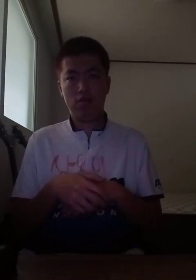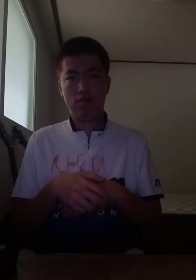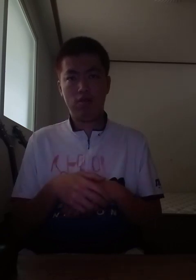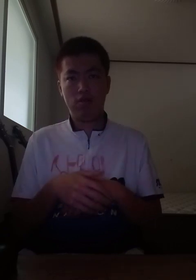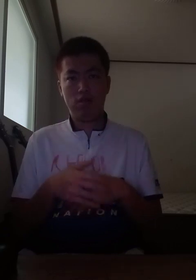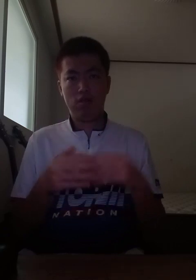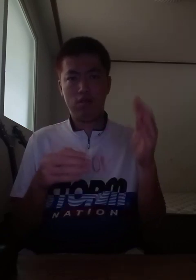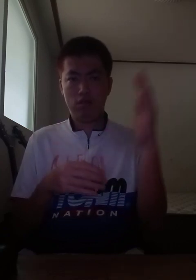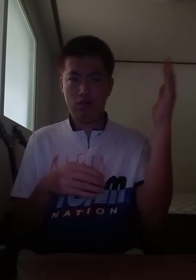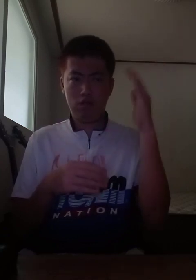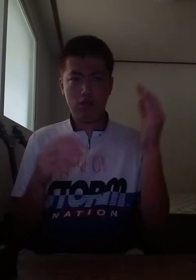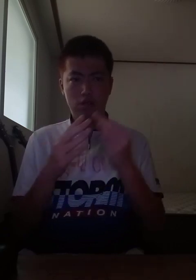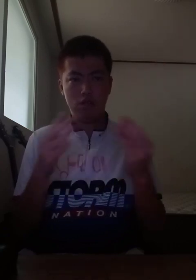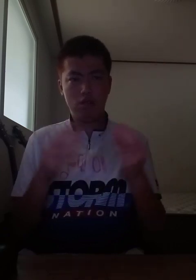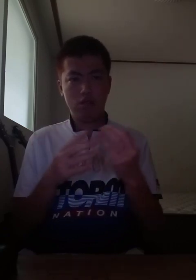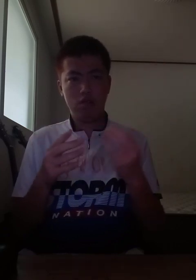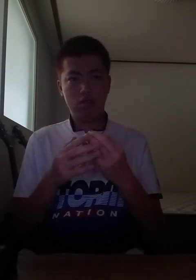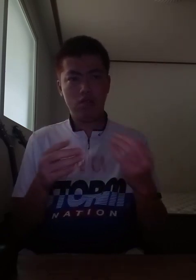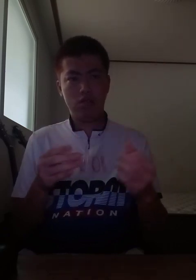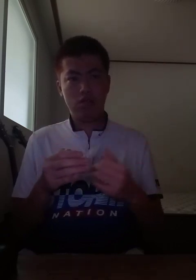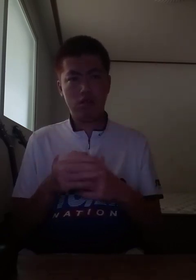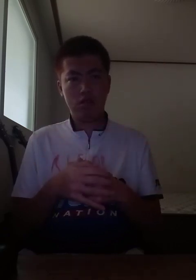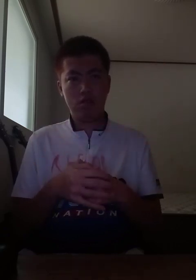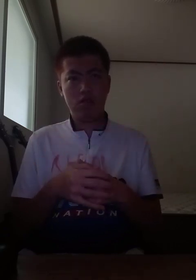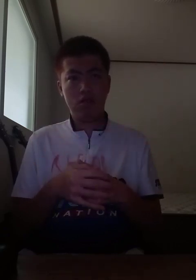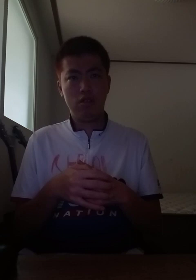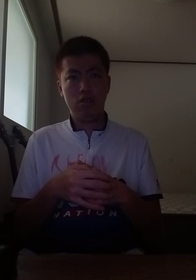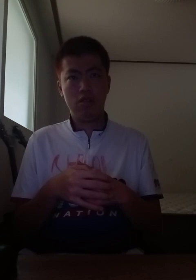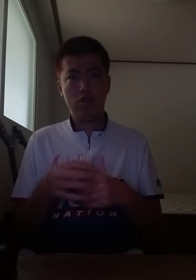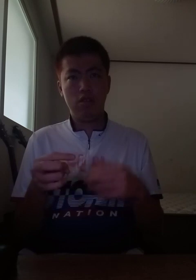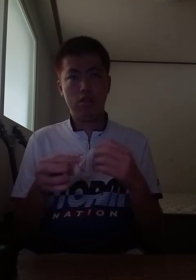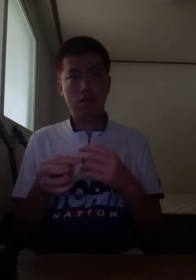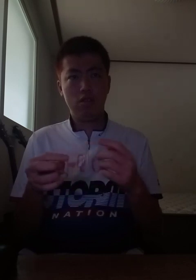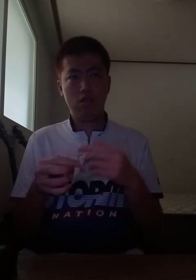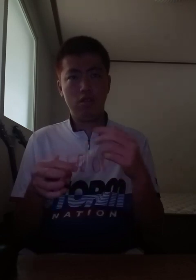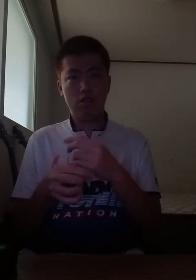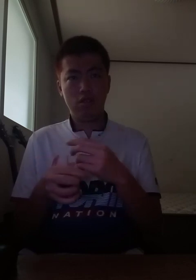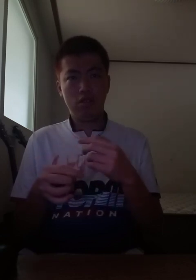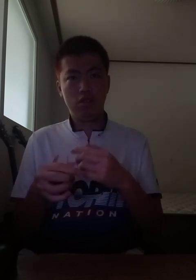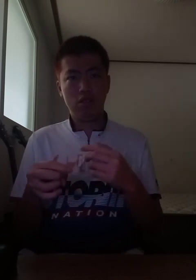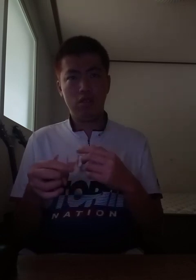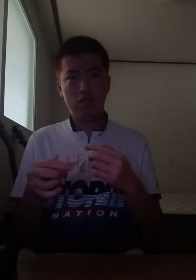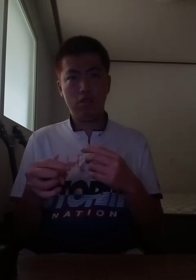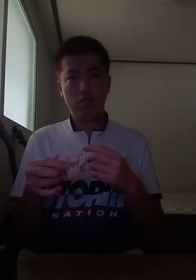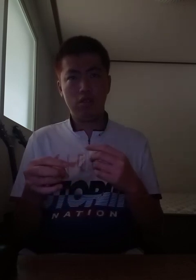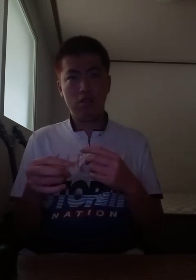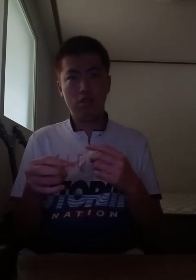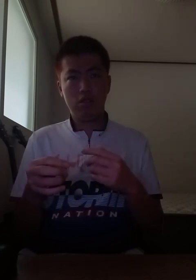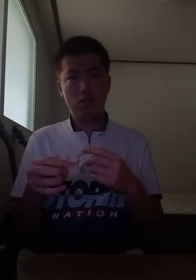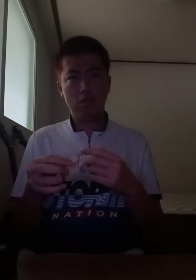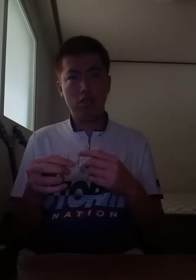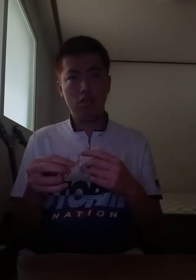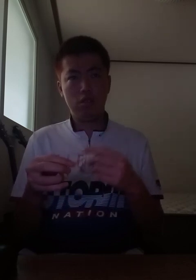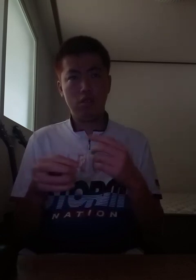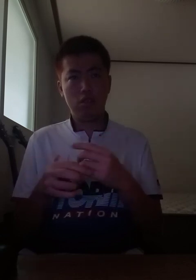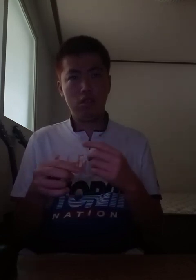좀 태우려고요. 잠시 주차한 거죠. 가로변에 있는 버스 전용 차로 대부분은 아침 7시면 다시 버스 전용 차로로